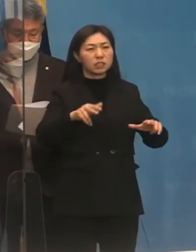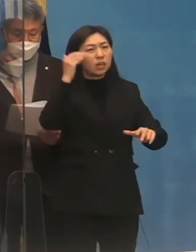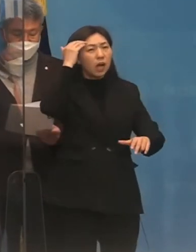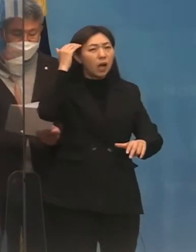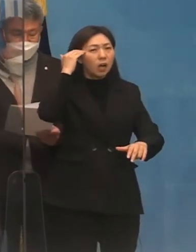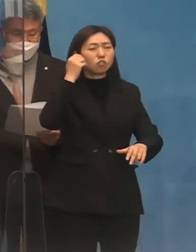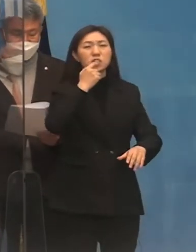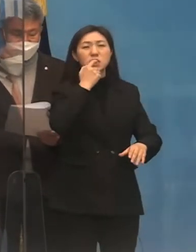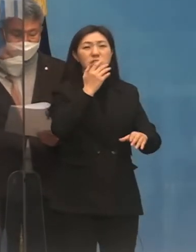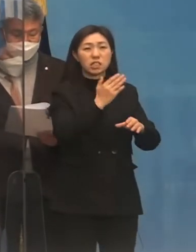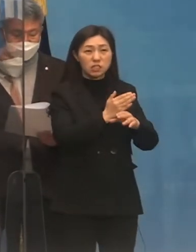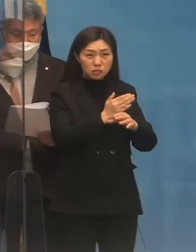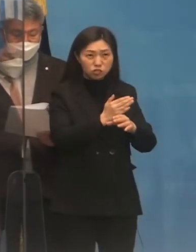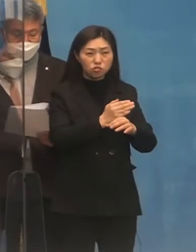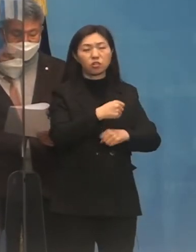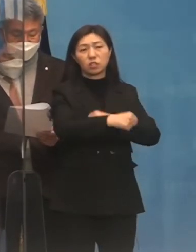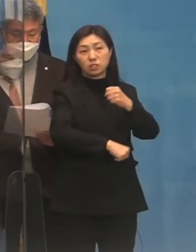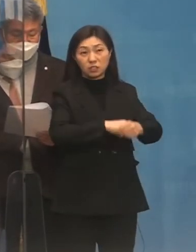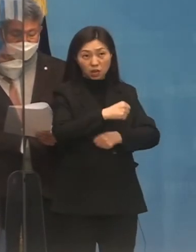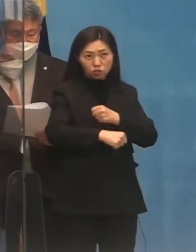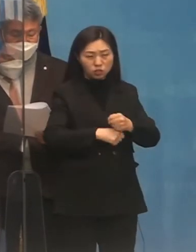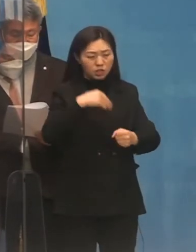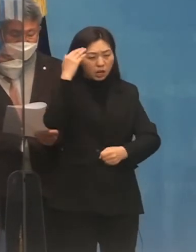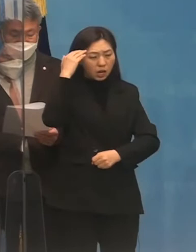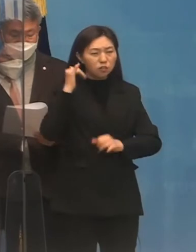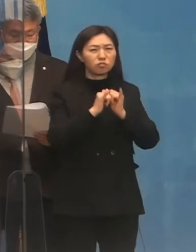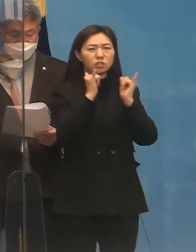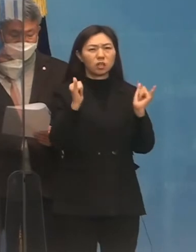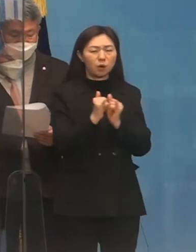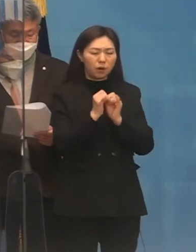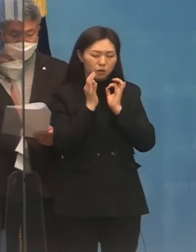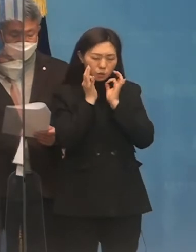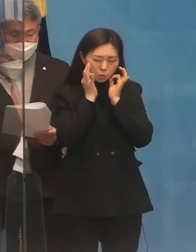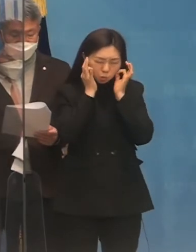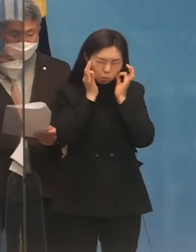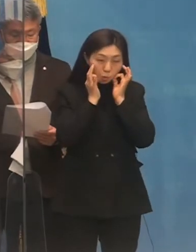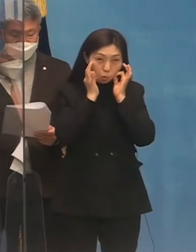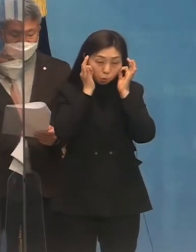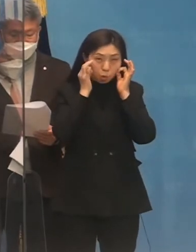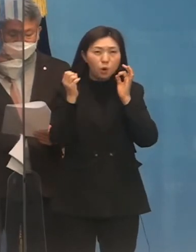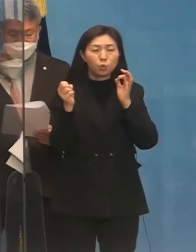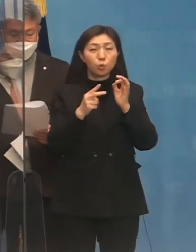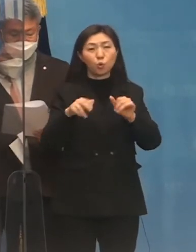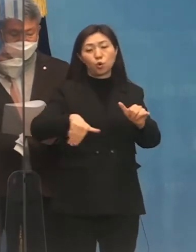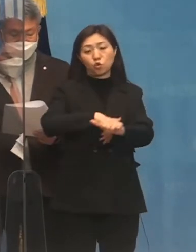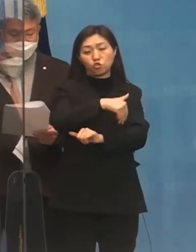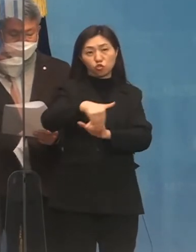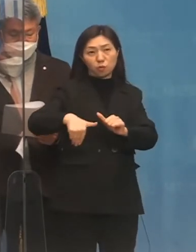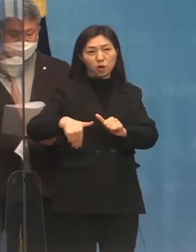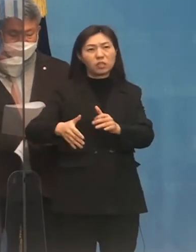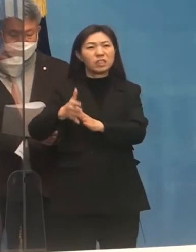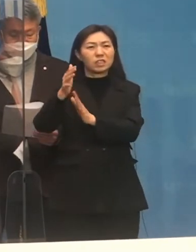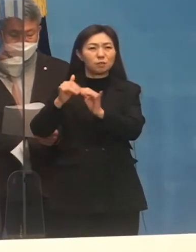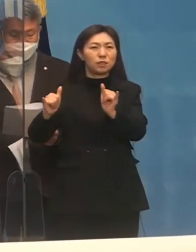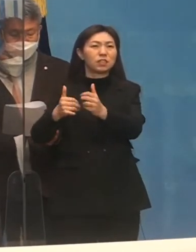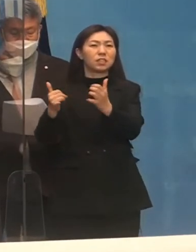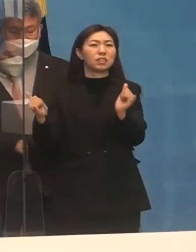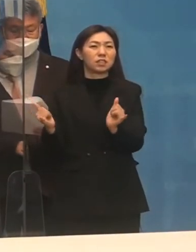사회 구성원의 헌신적인 투쟁은 물론이고 당시 이웃 국가의 시민사회들을